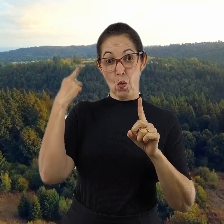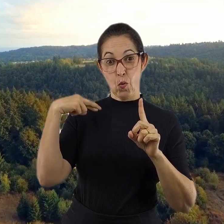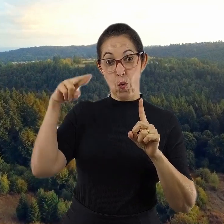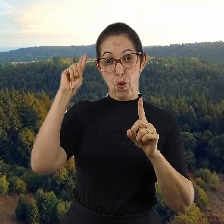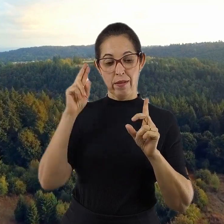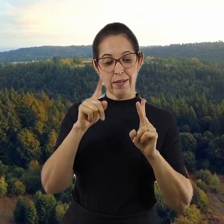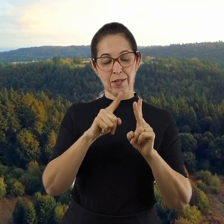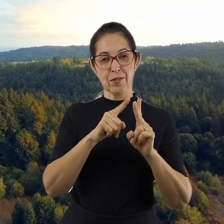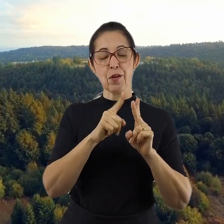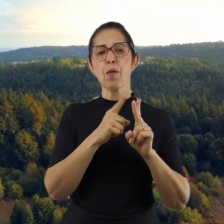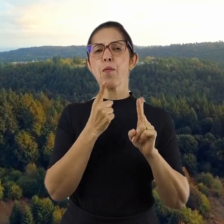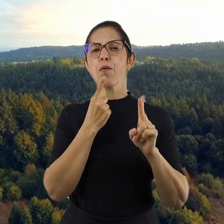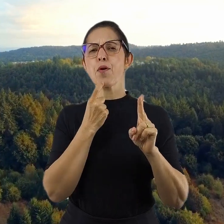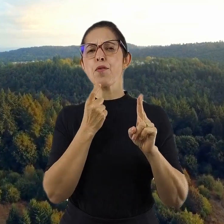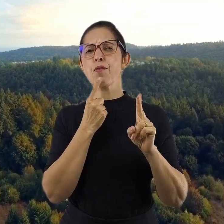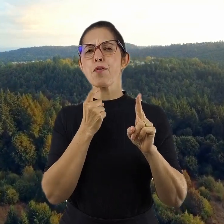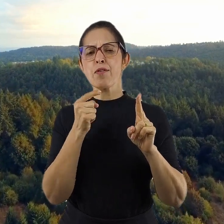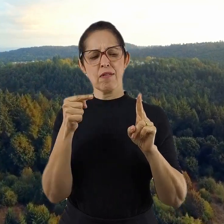fundamentos.